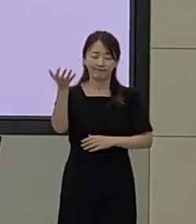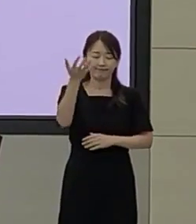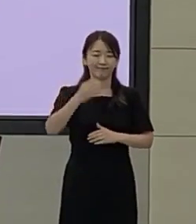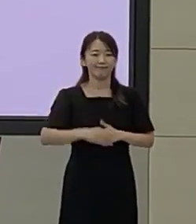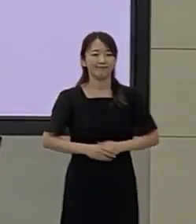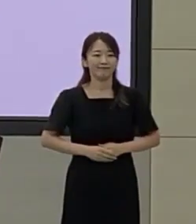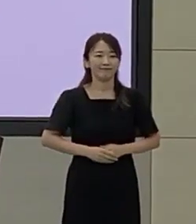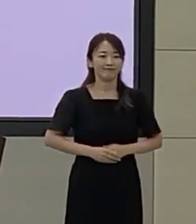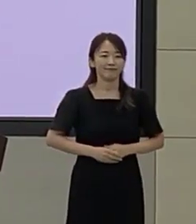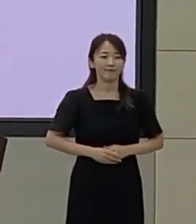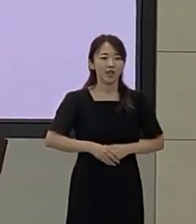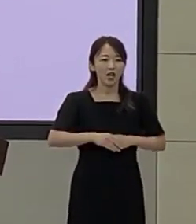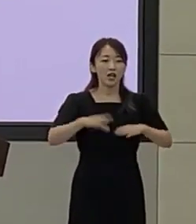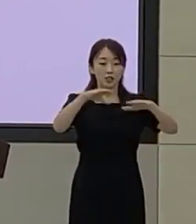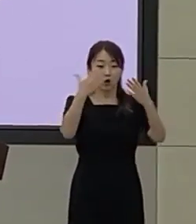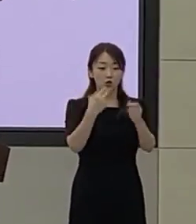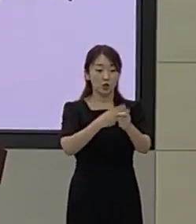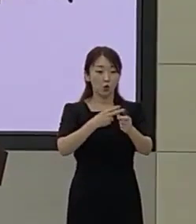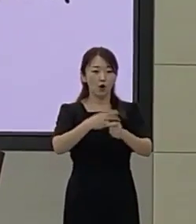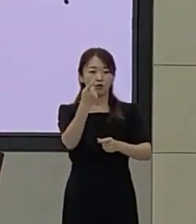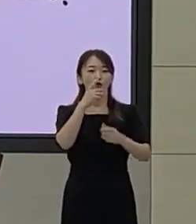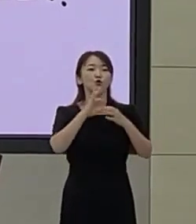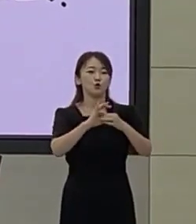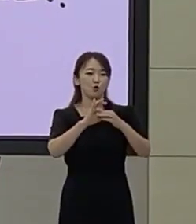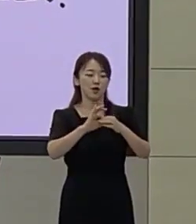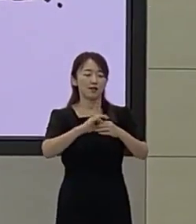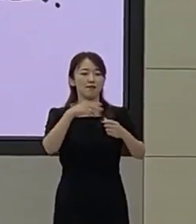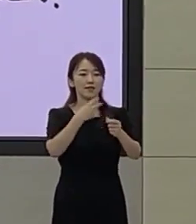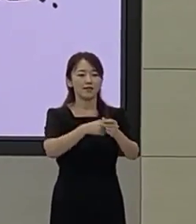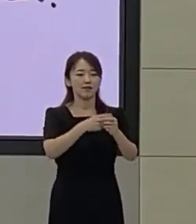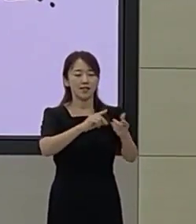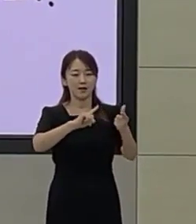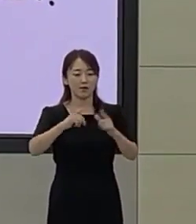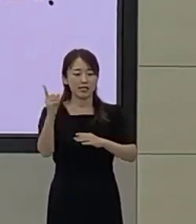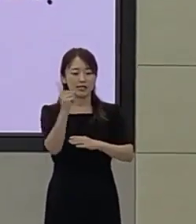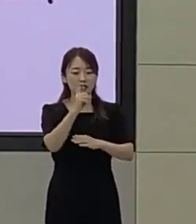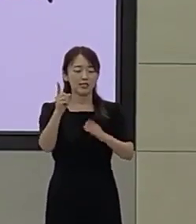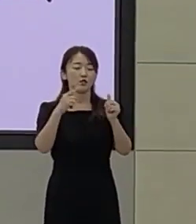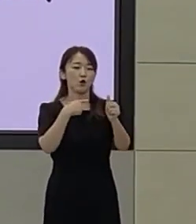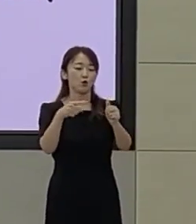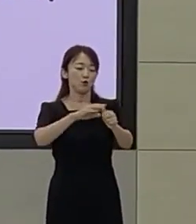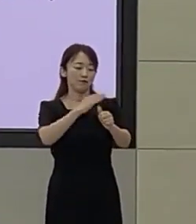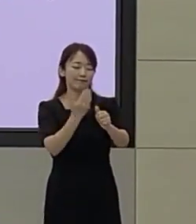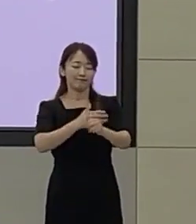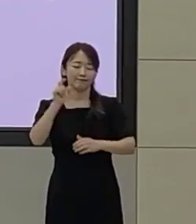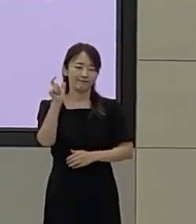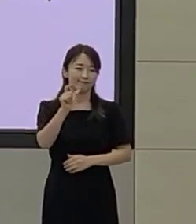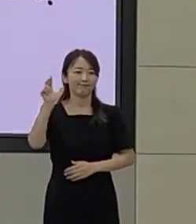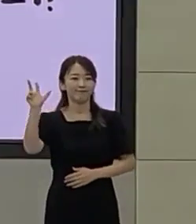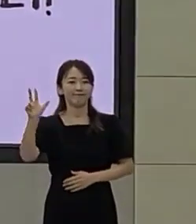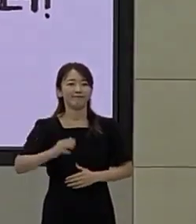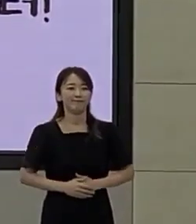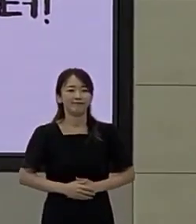고도화하겠습니다. 전체 교원 연수를 통해 선생님들의 디지털 교육 역량도 강화해